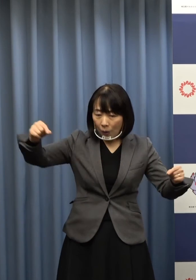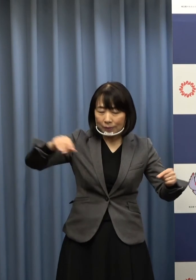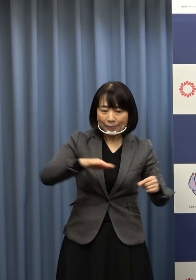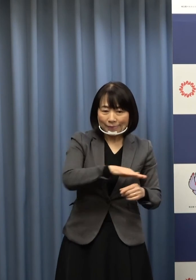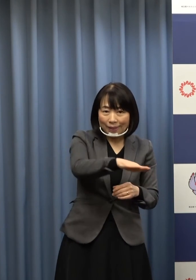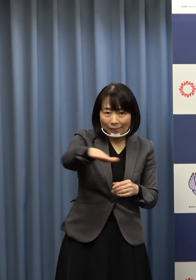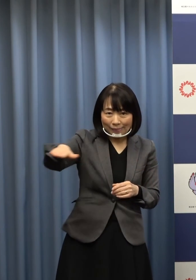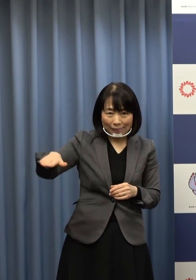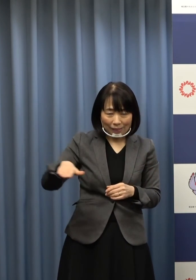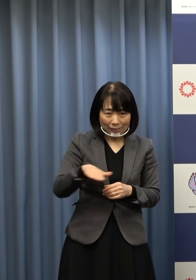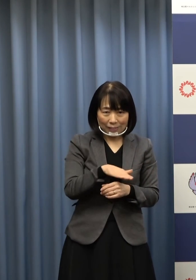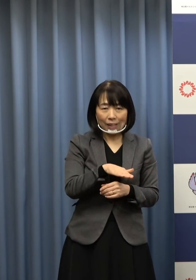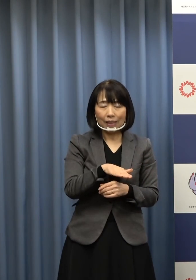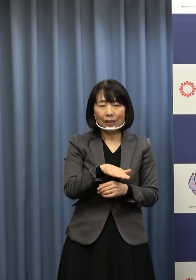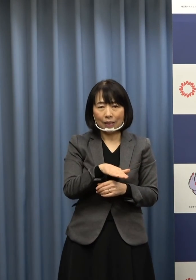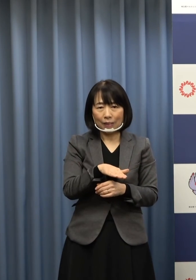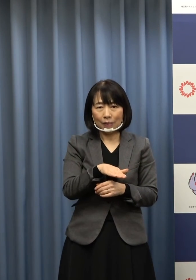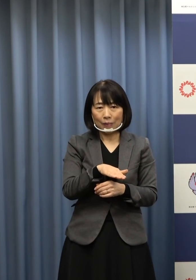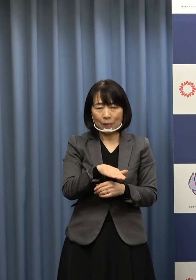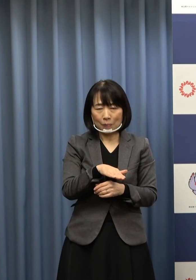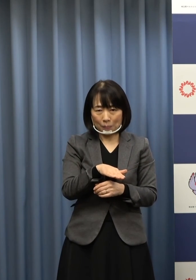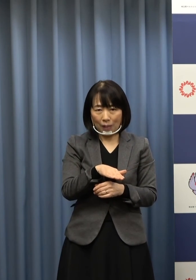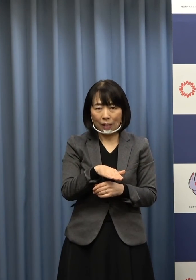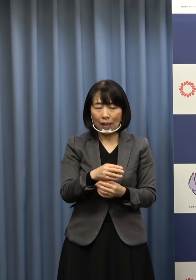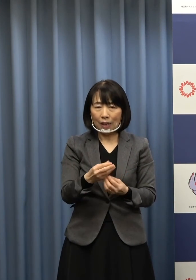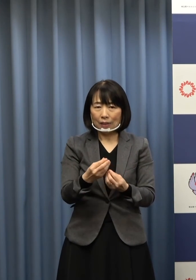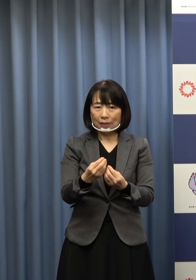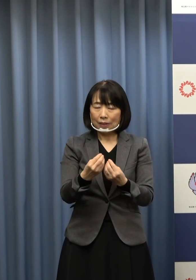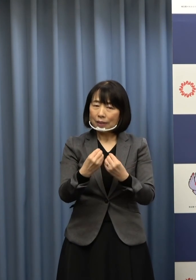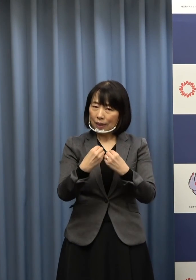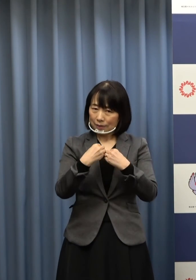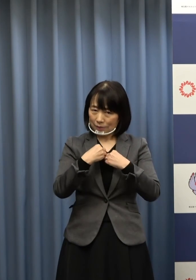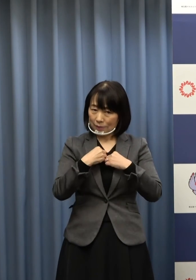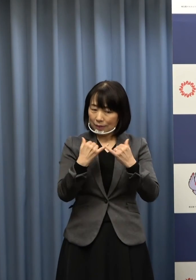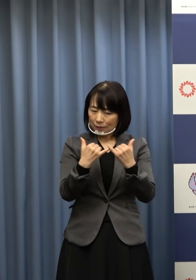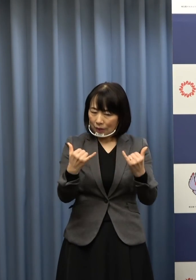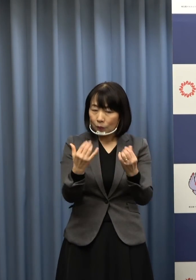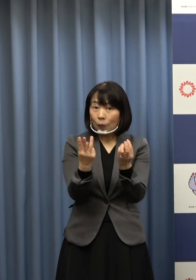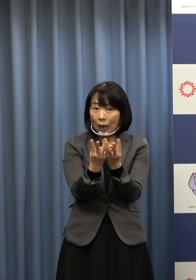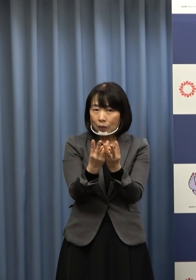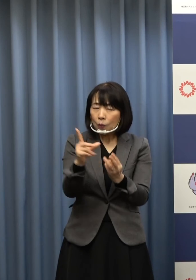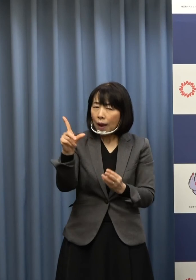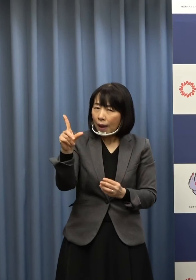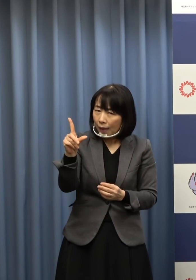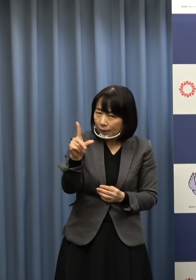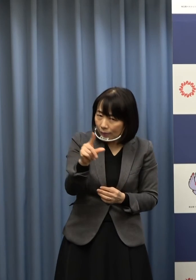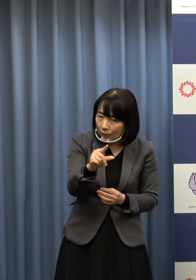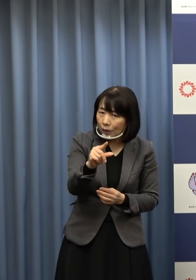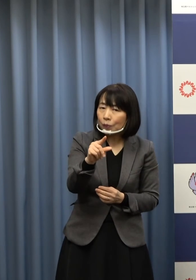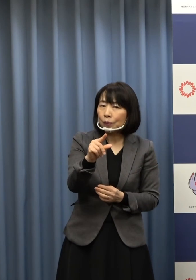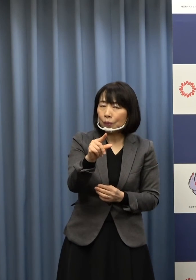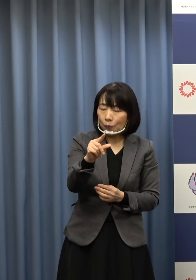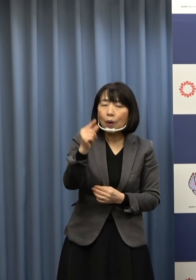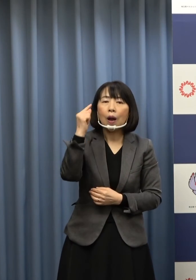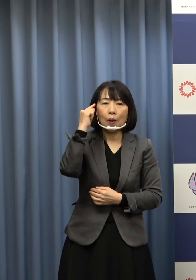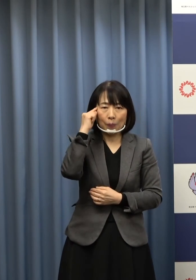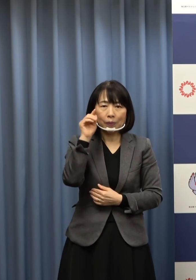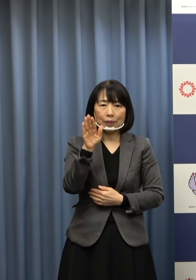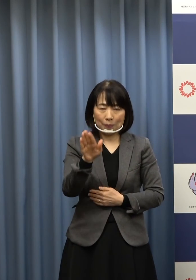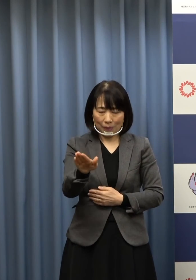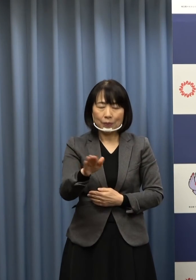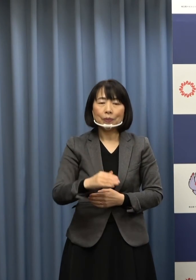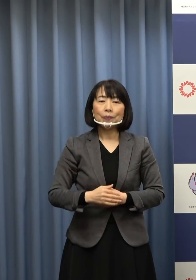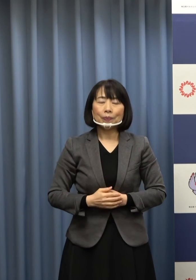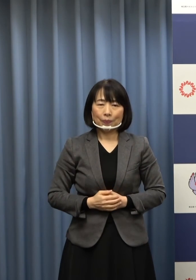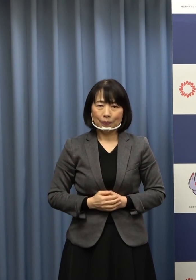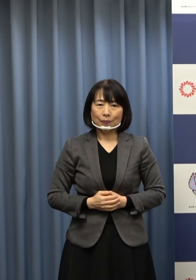ちろん感染傾向はどこも大体減少傾向に今あるというふうに思っています